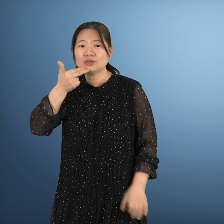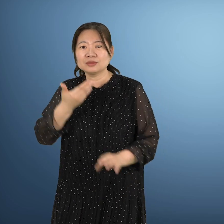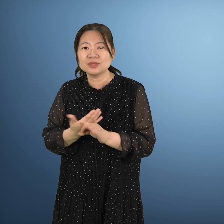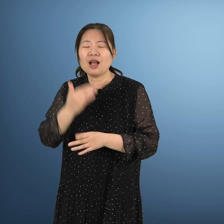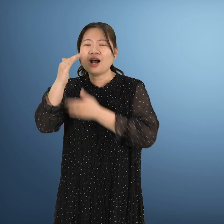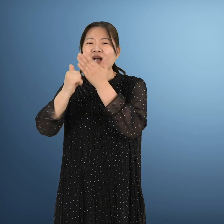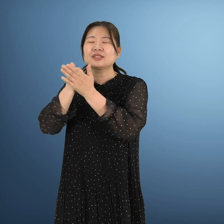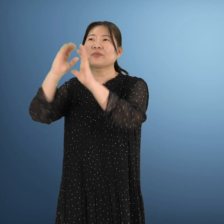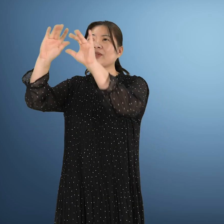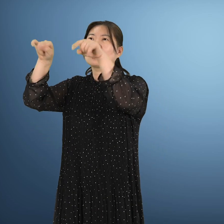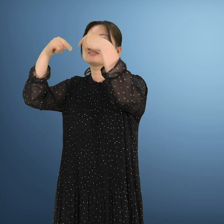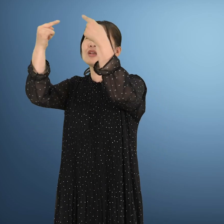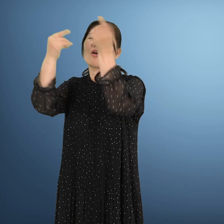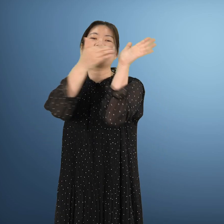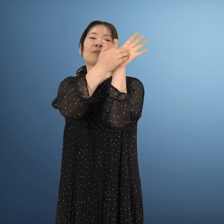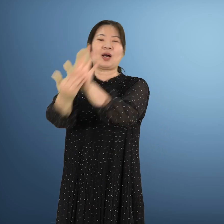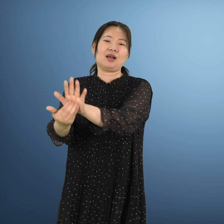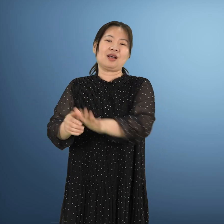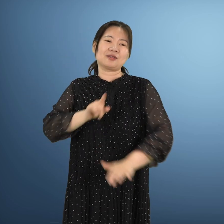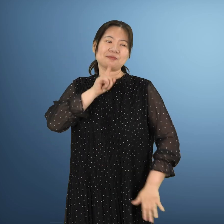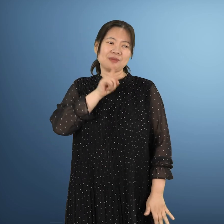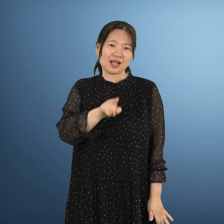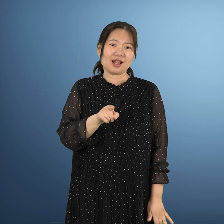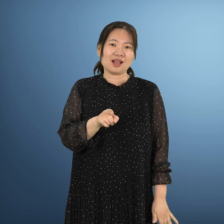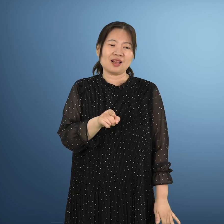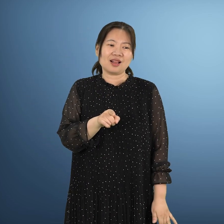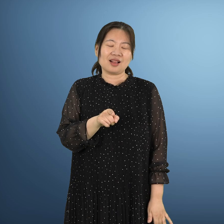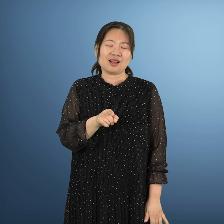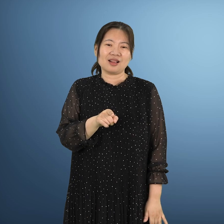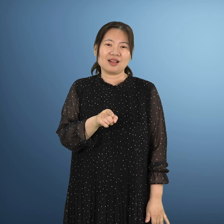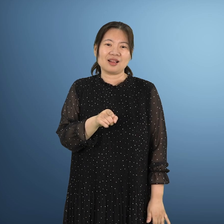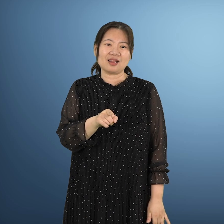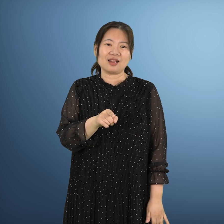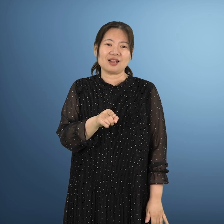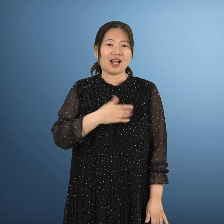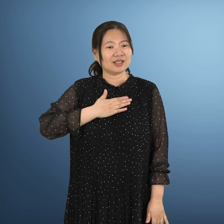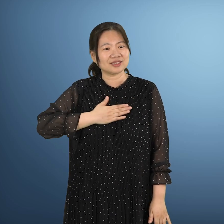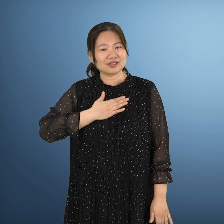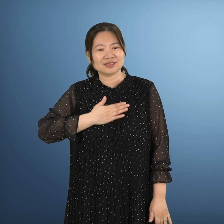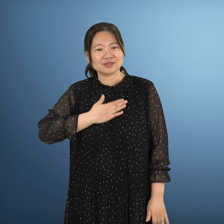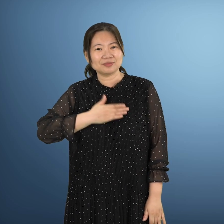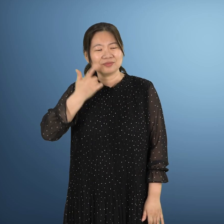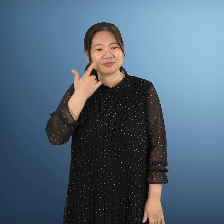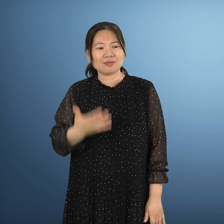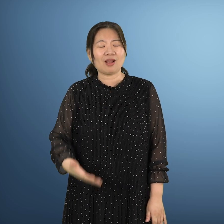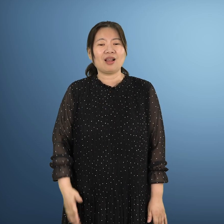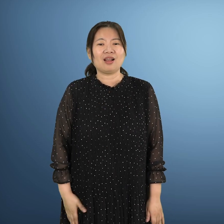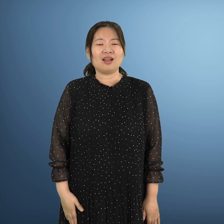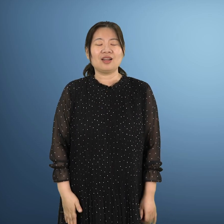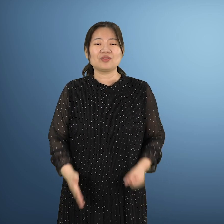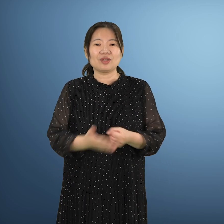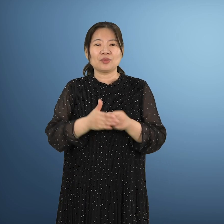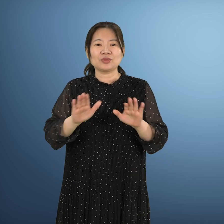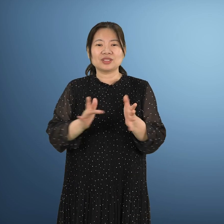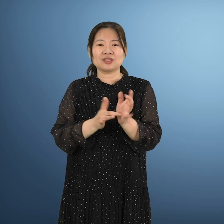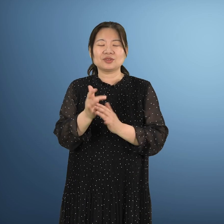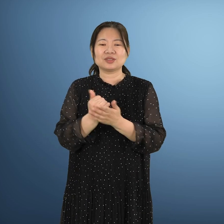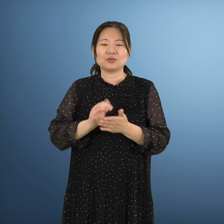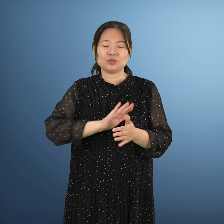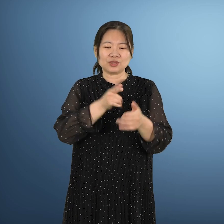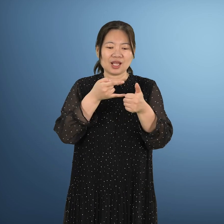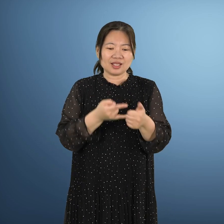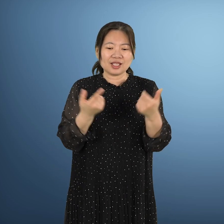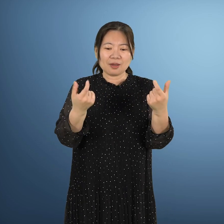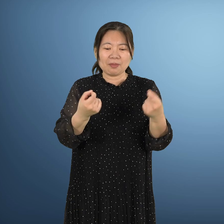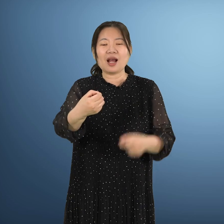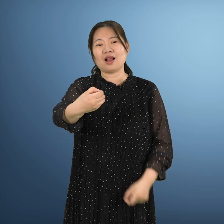하나님의 나라에 들어갈 수 없다는 말이 그래서 하는 얘기예요. 그래서 오늘 예수님께서 우리에게